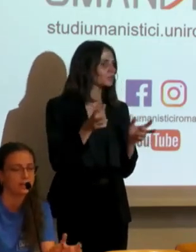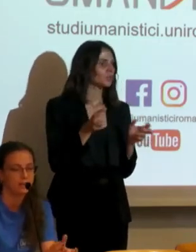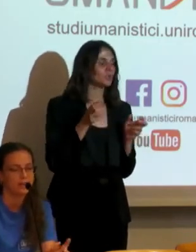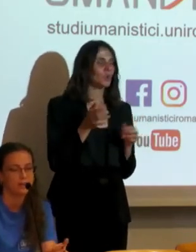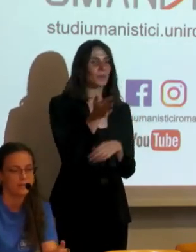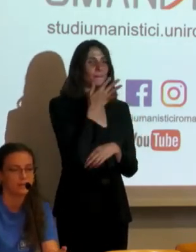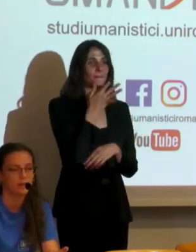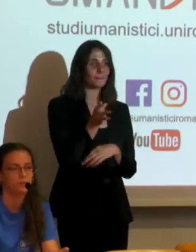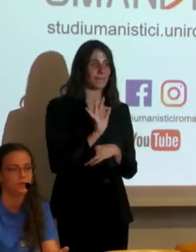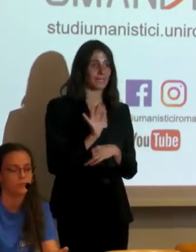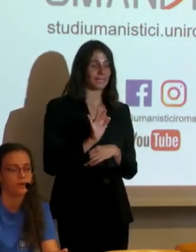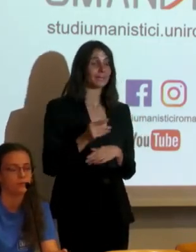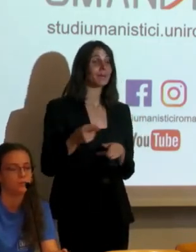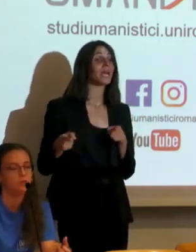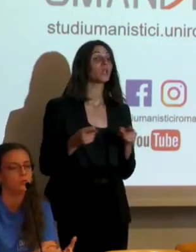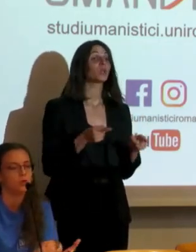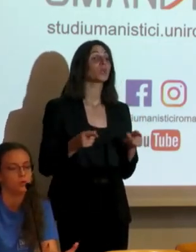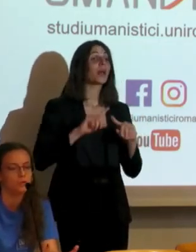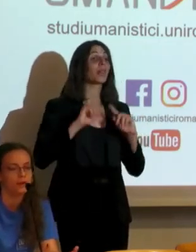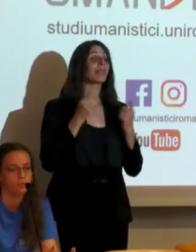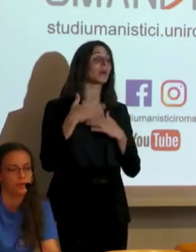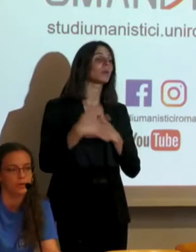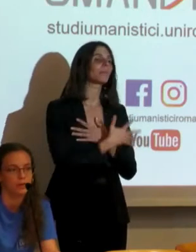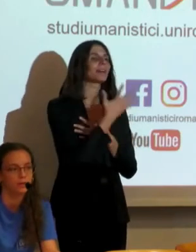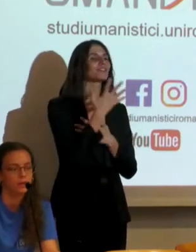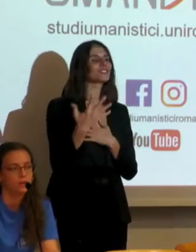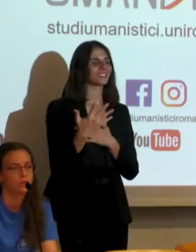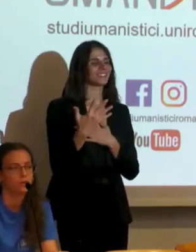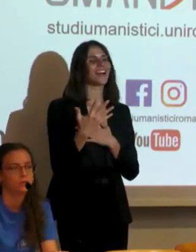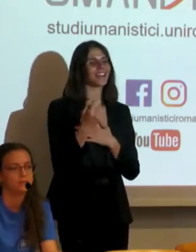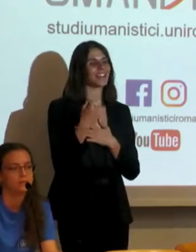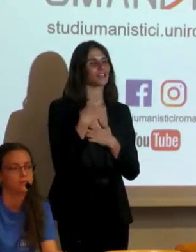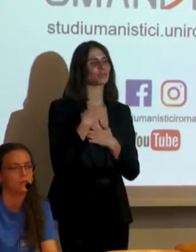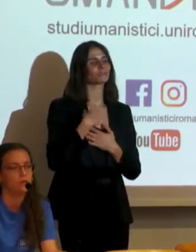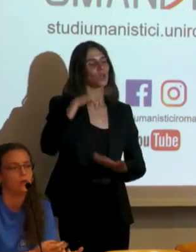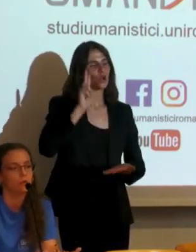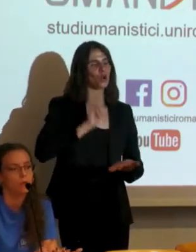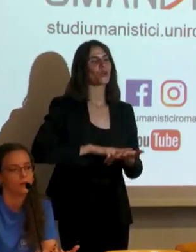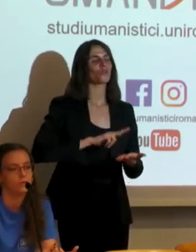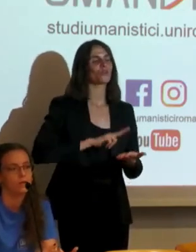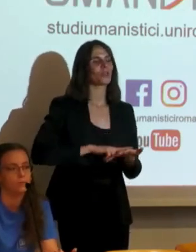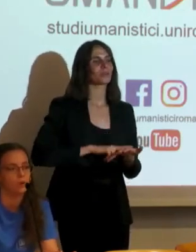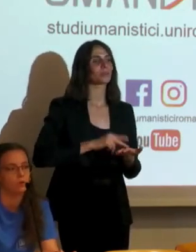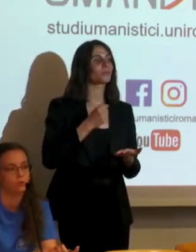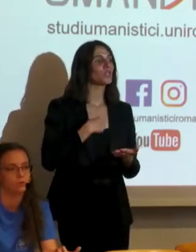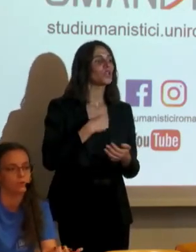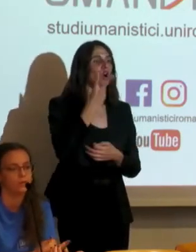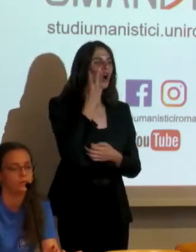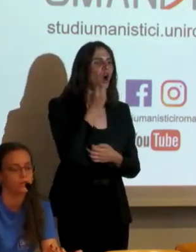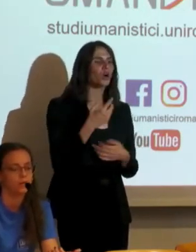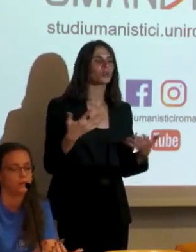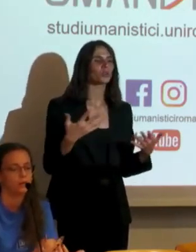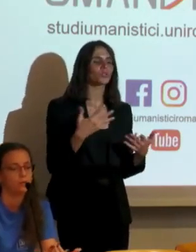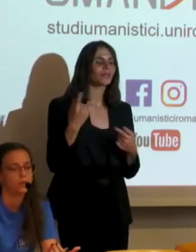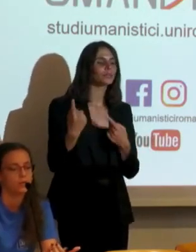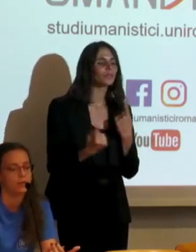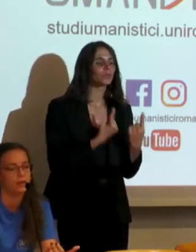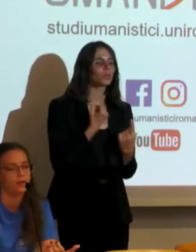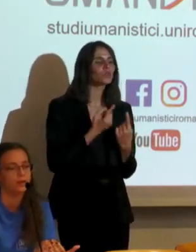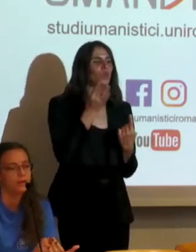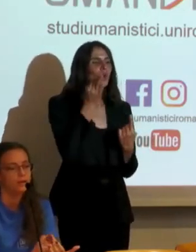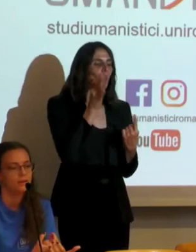magistrale mi è stata confermata. Soprattutto ho ritrovato quel contesto umano di rapporto studente-docente in